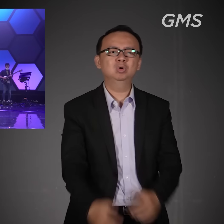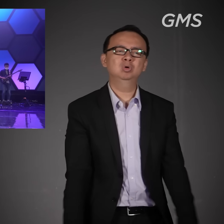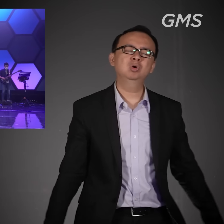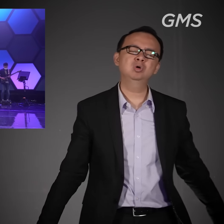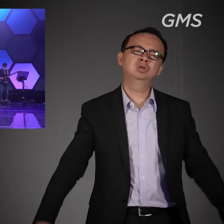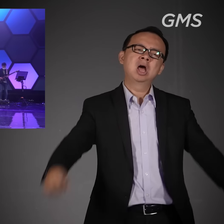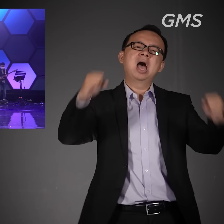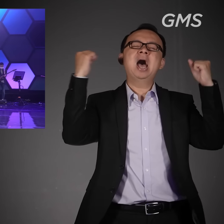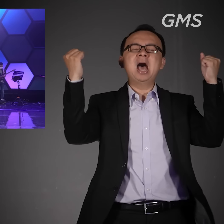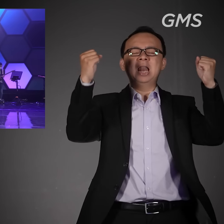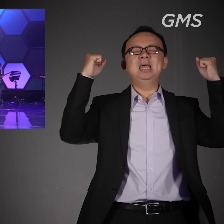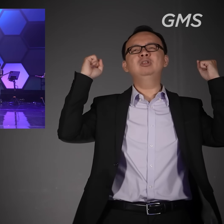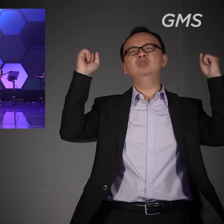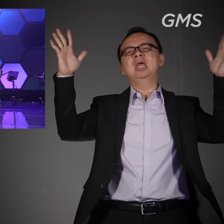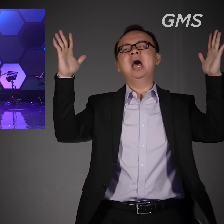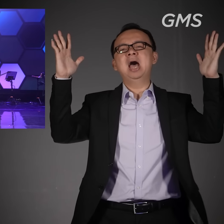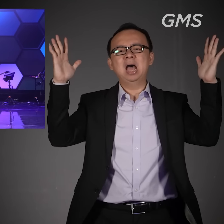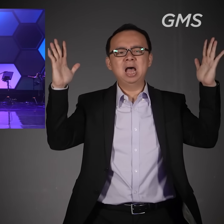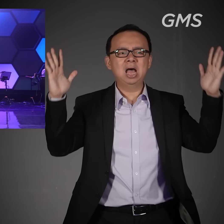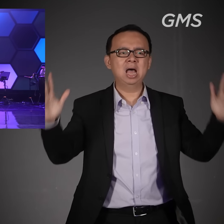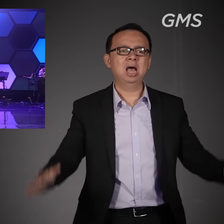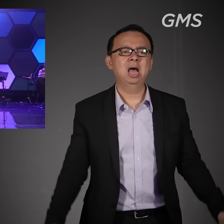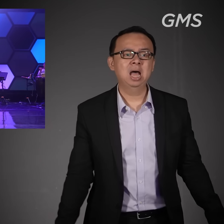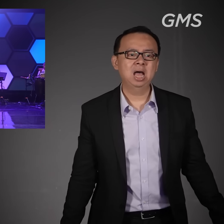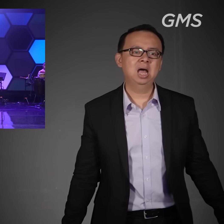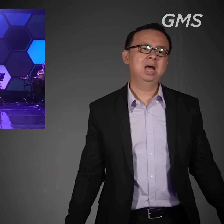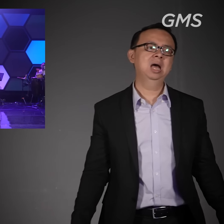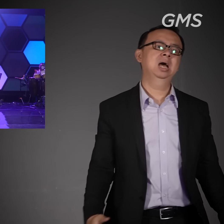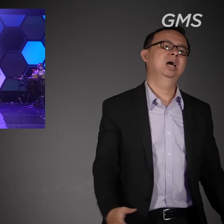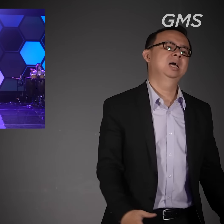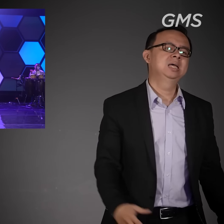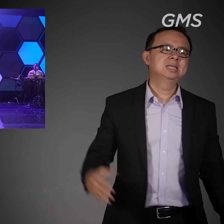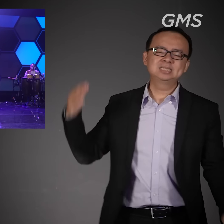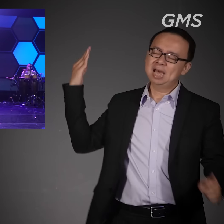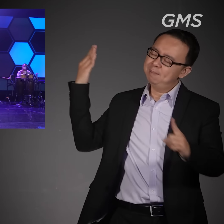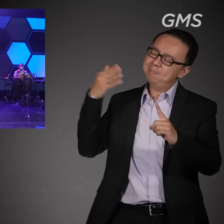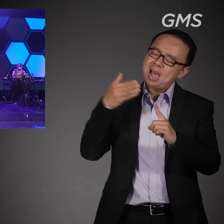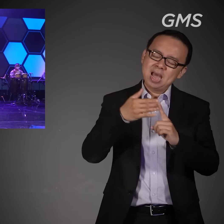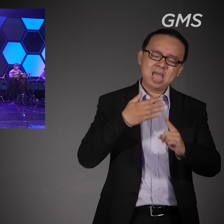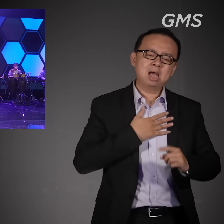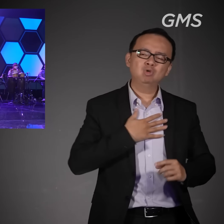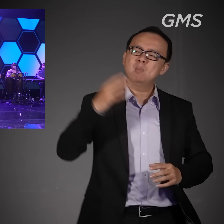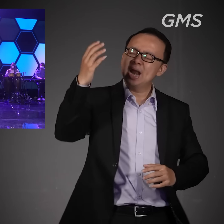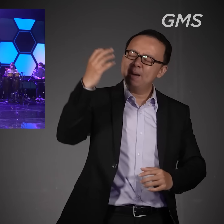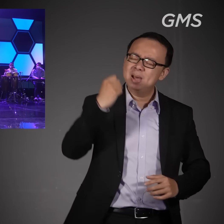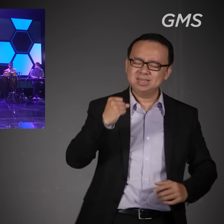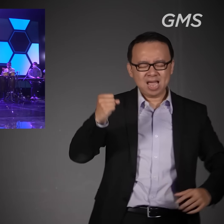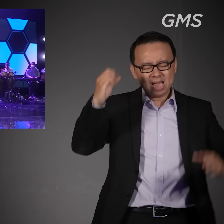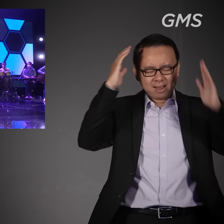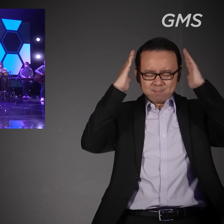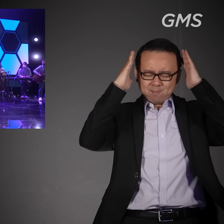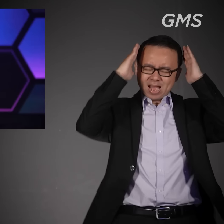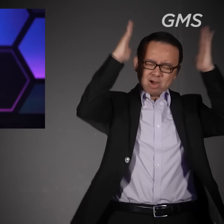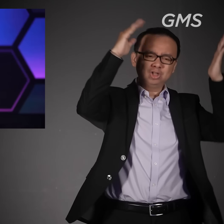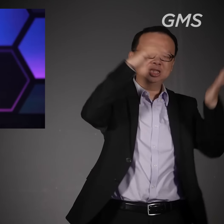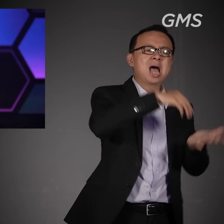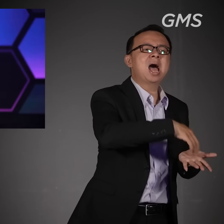ku dapatkan mahkota kebenaran, sampai